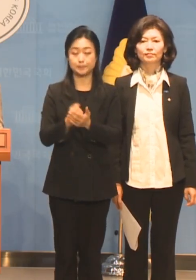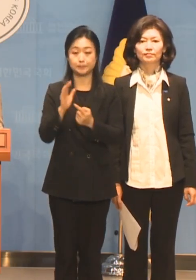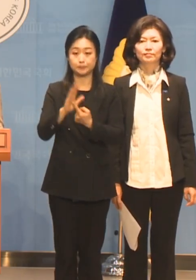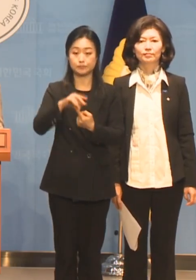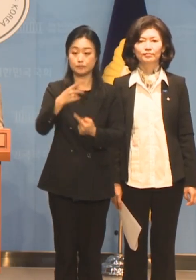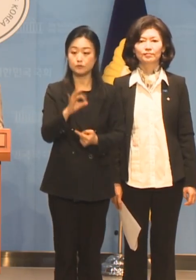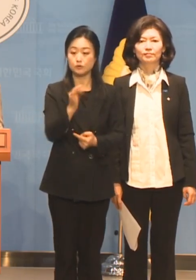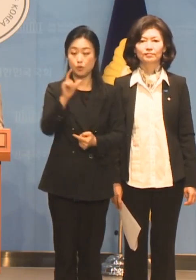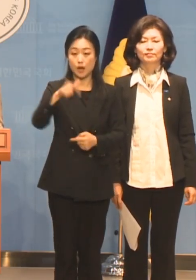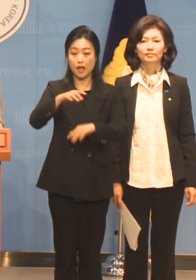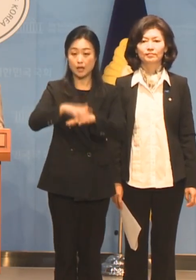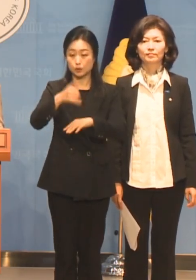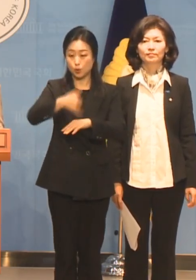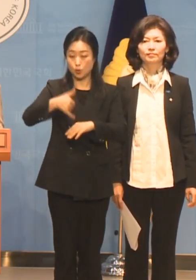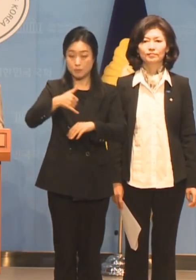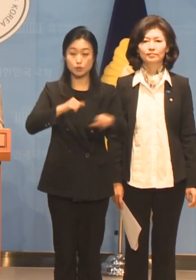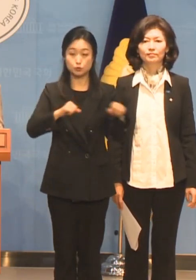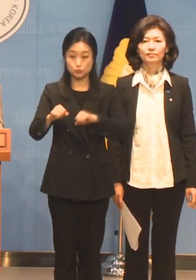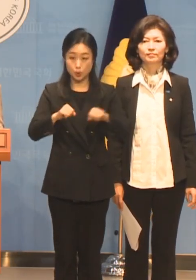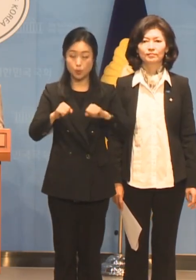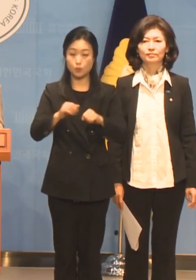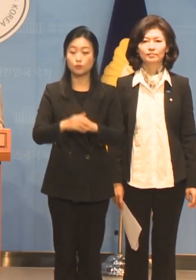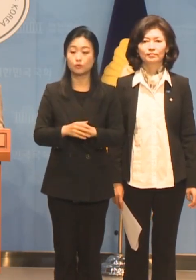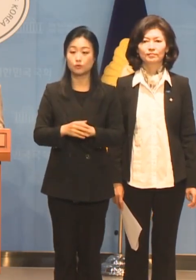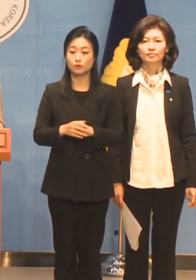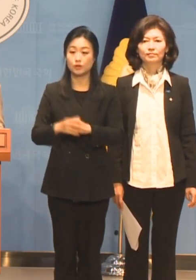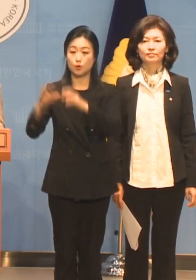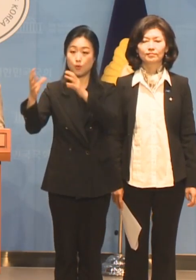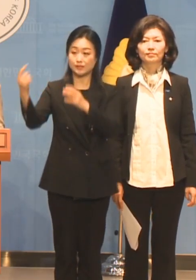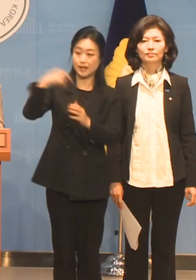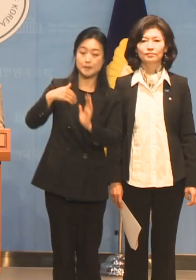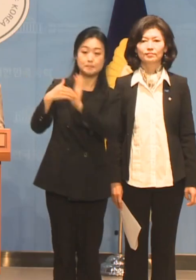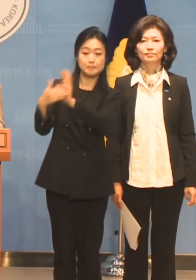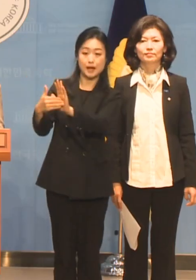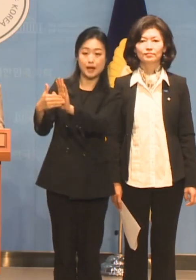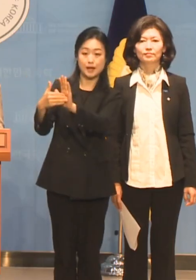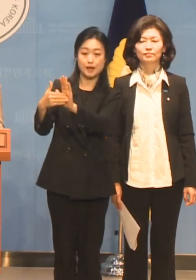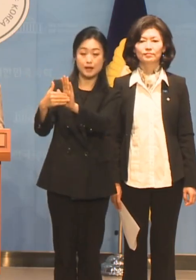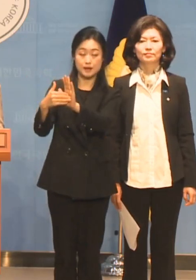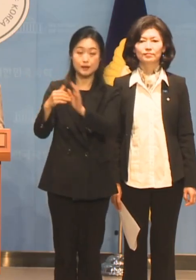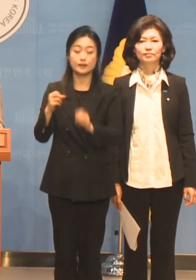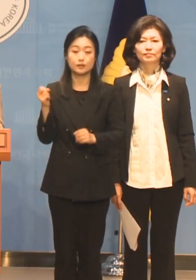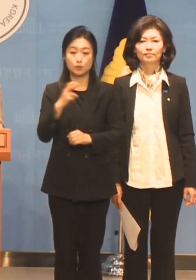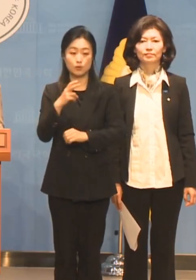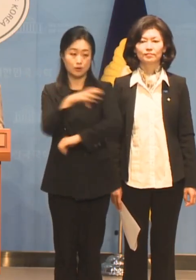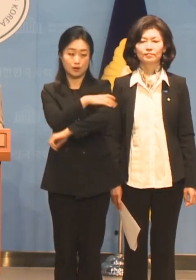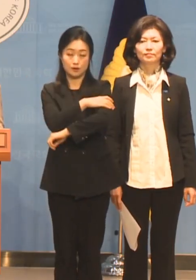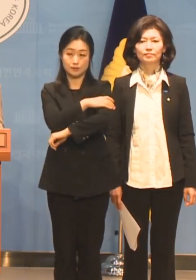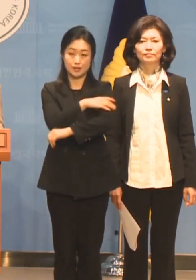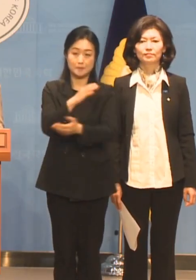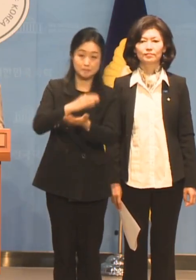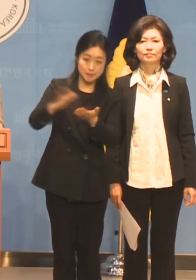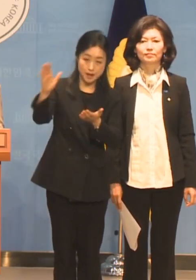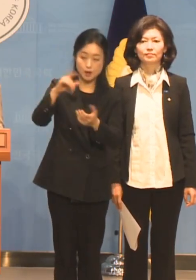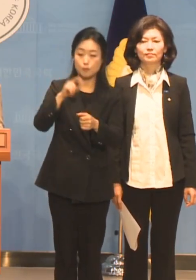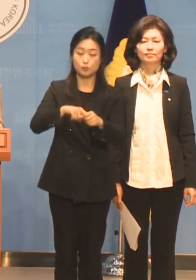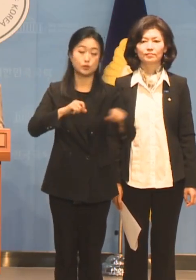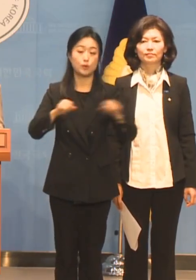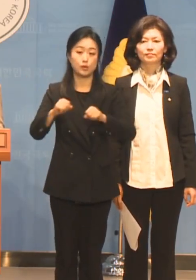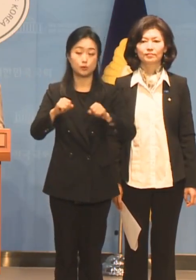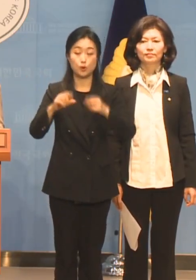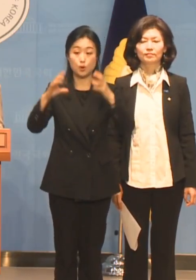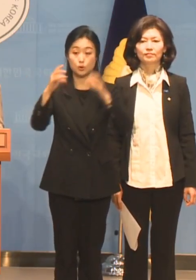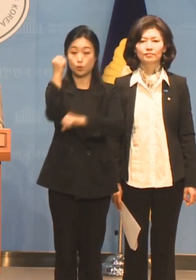동학농민운동은 반봉건, 반외세운동으로서 한국 근대사의 중요한 사건이자 독립운동